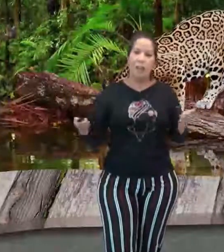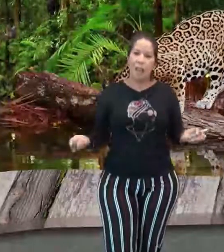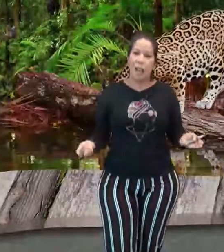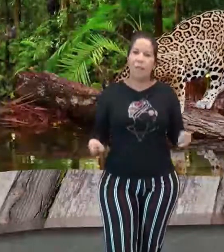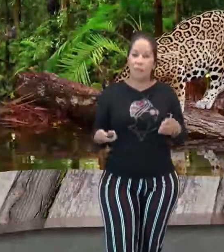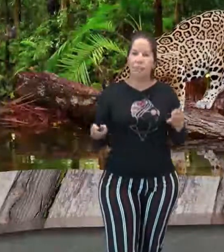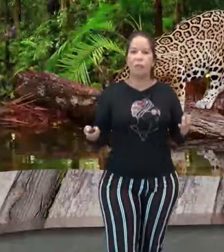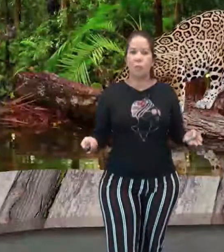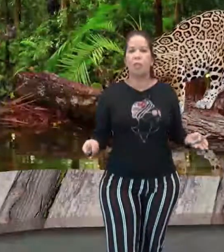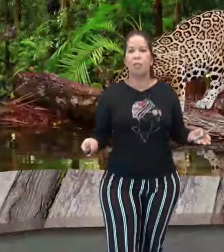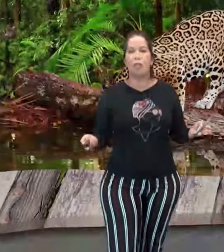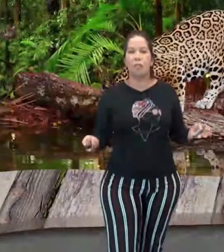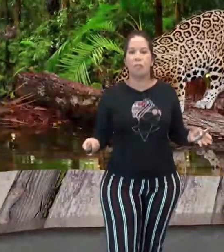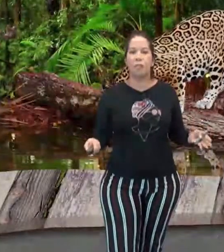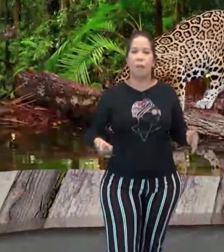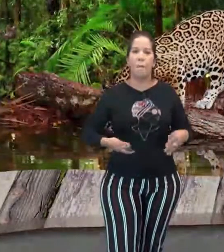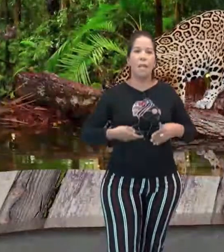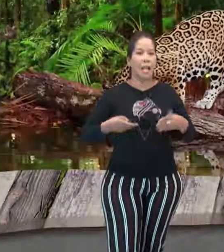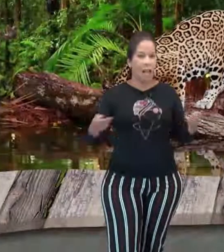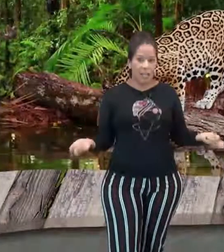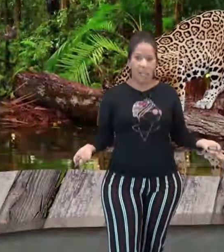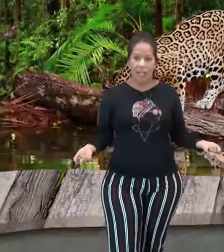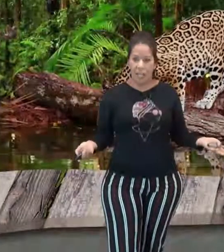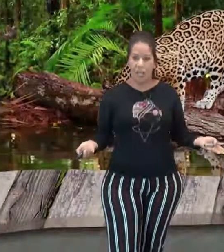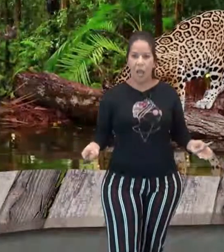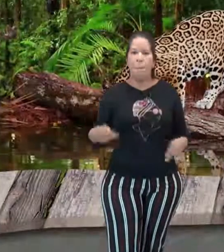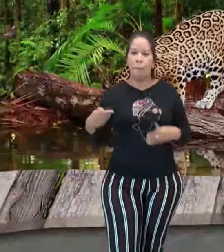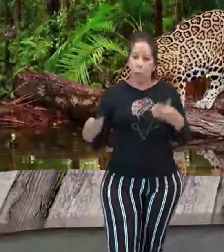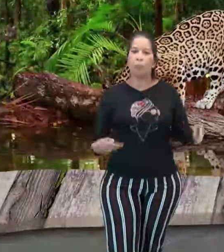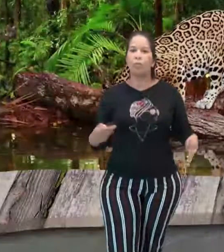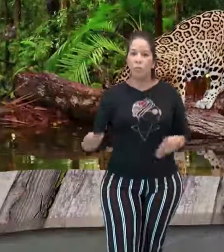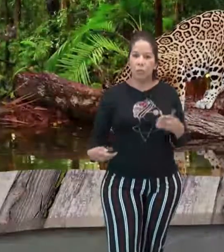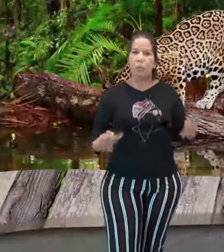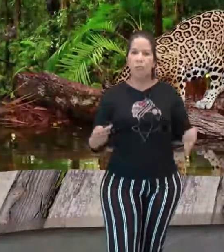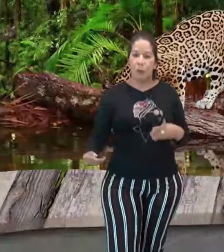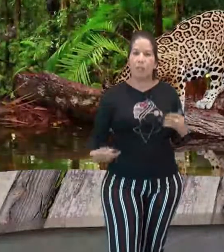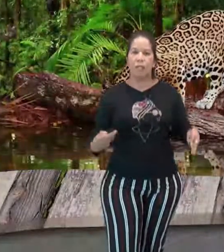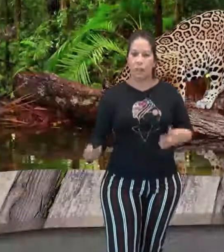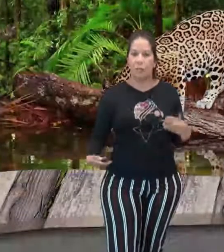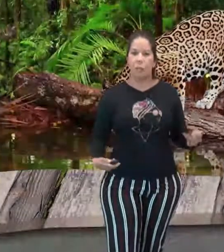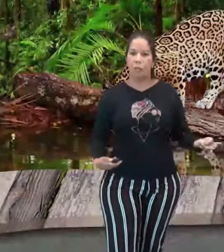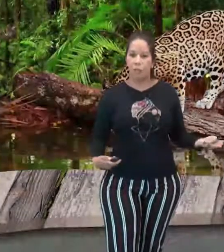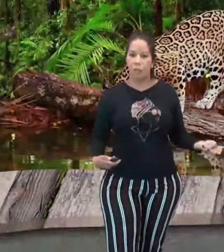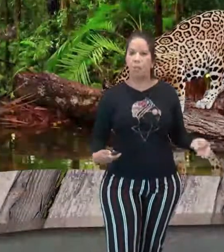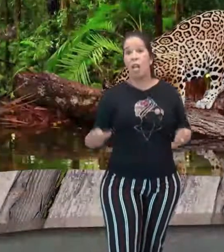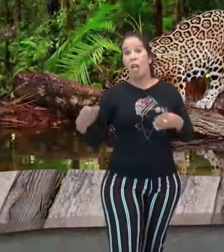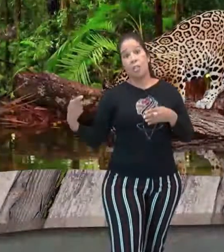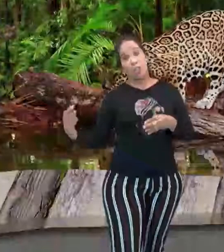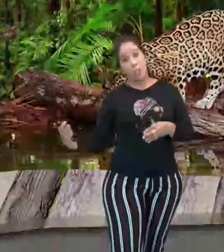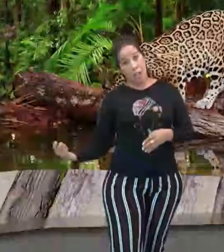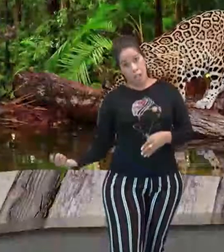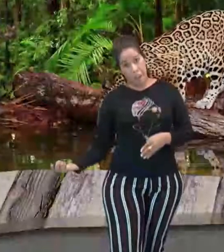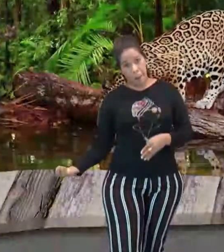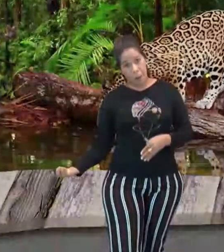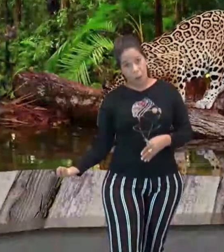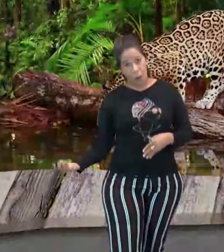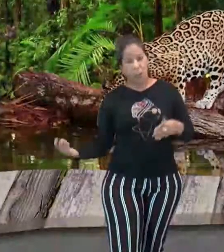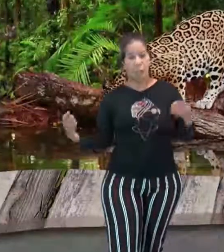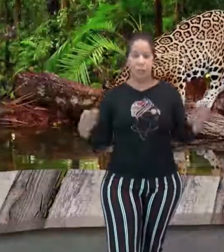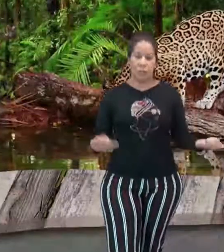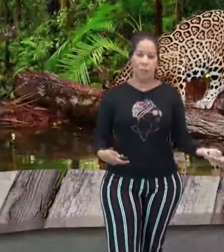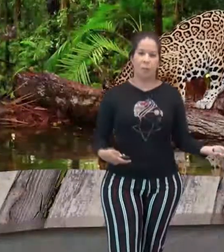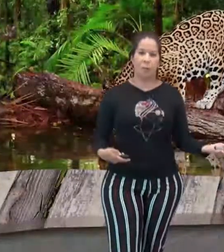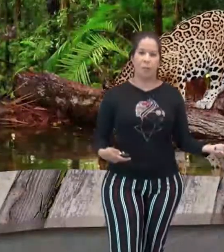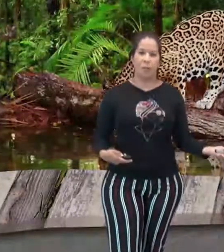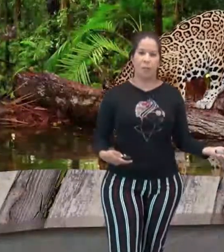o berçário, que são esses túbulos seminíferos, tá? Milhares deles produzindo então essas células reprodutivas haploides,